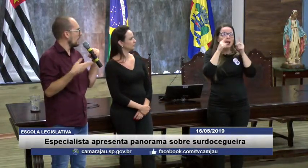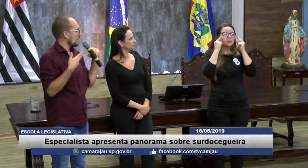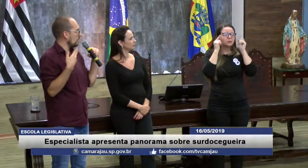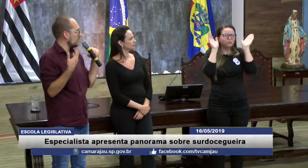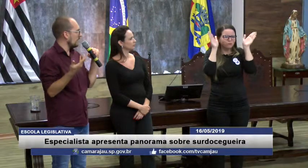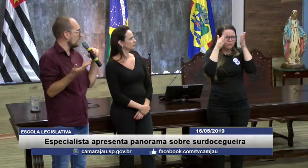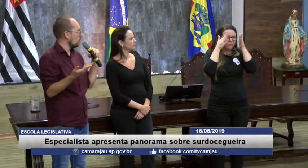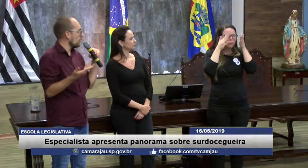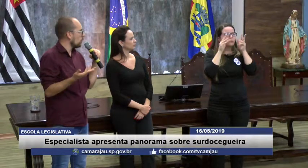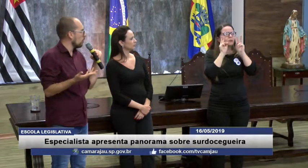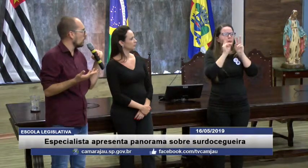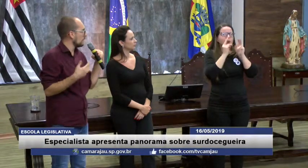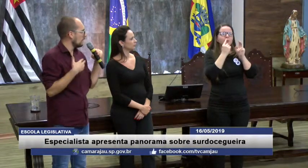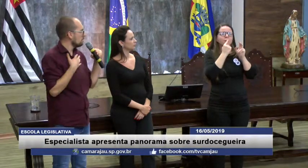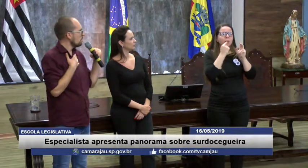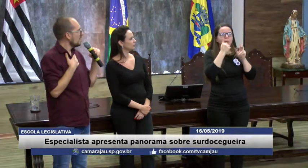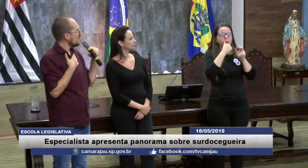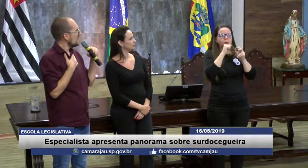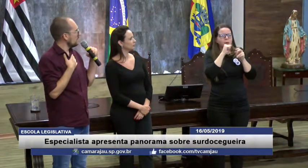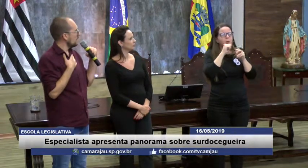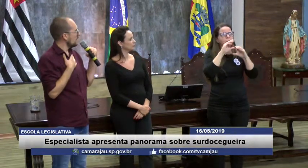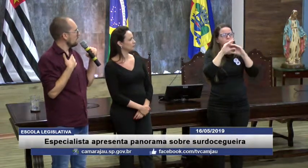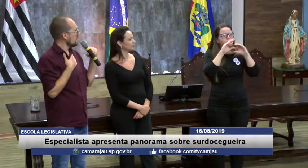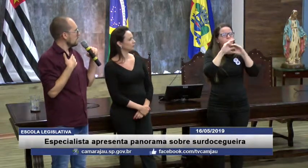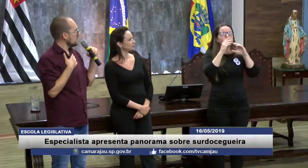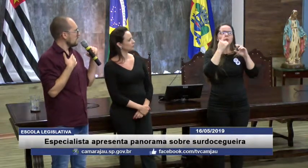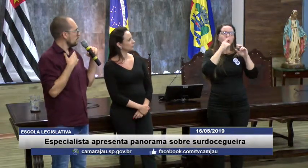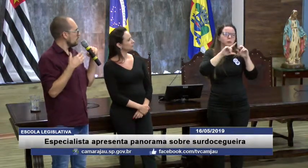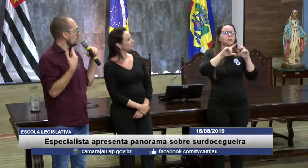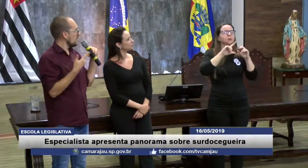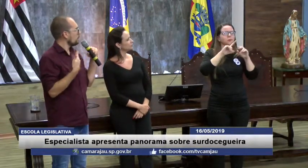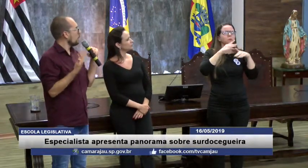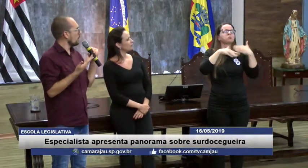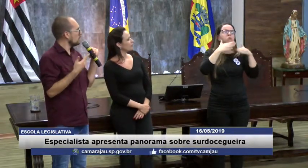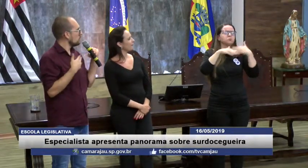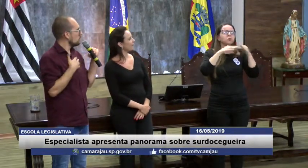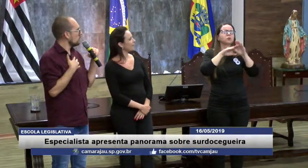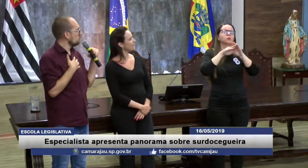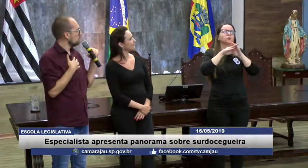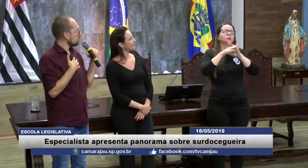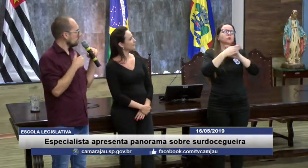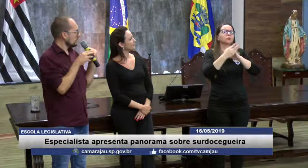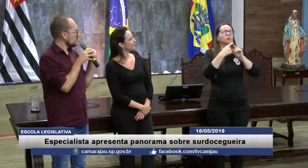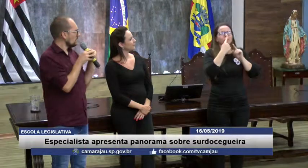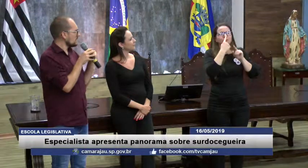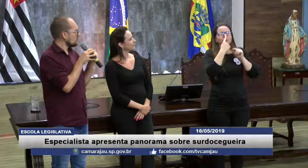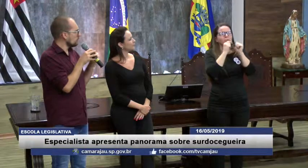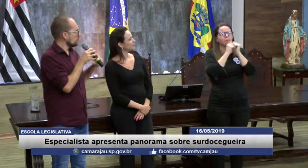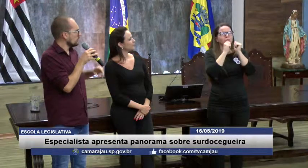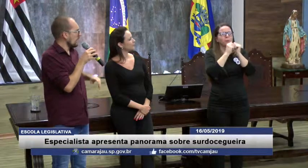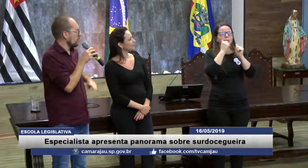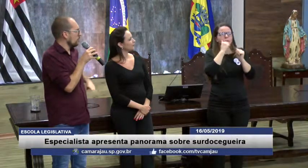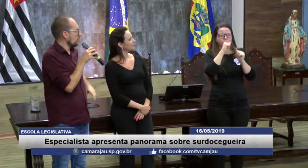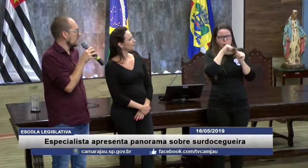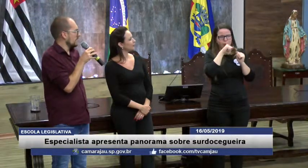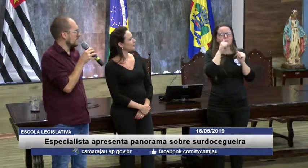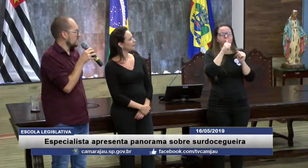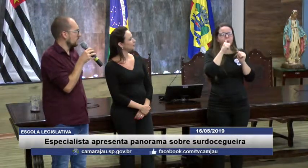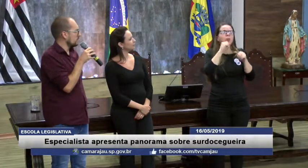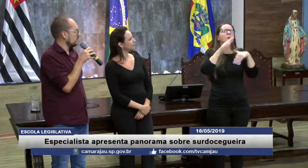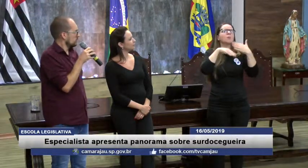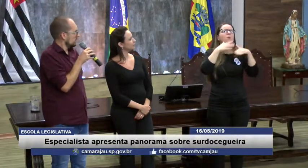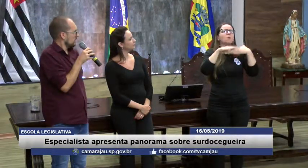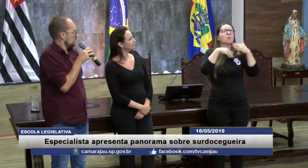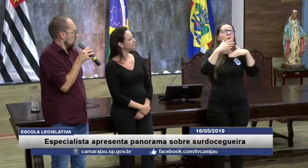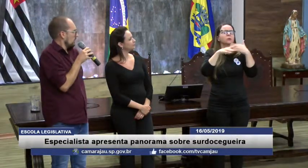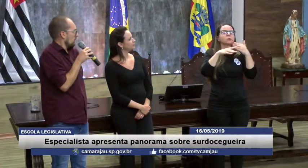pessoas falam, a fala com a boca, né? E a minha mãe sempre se comunicava oralmente comigo. Foi assim por muito tempo, sempre